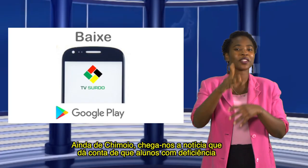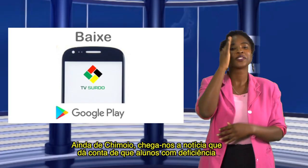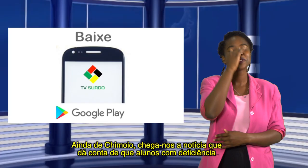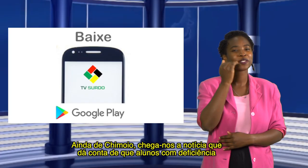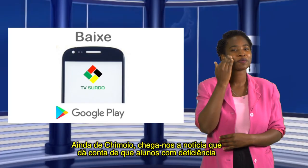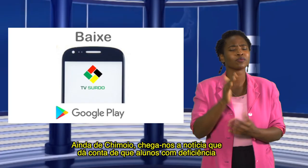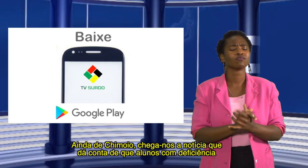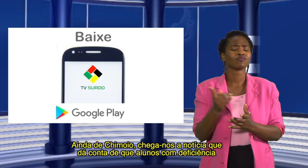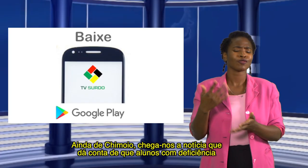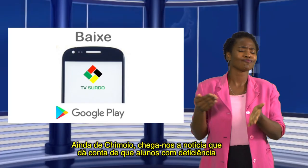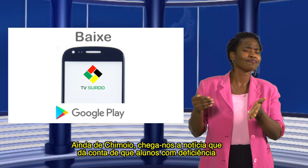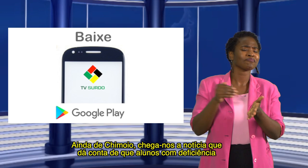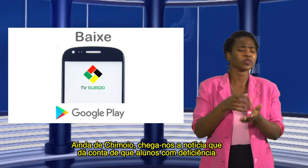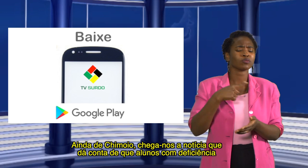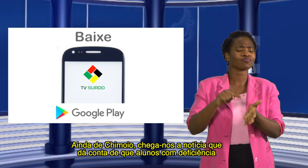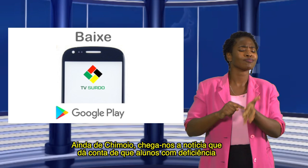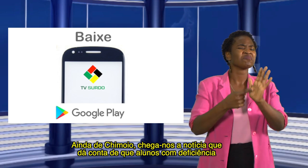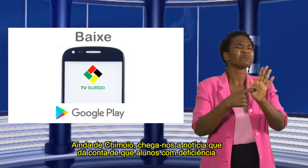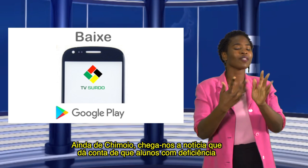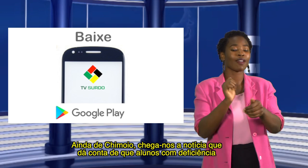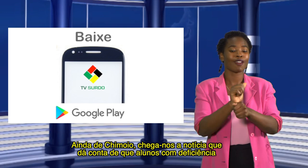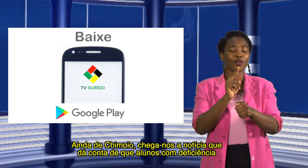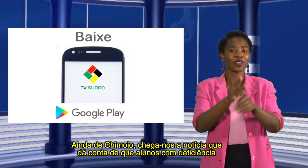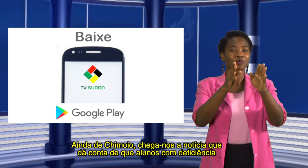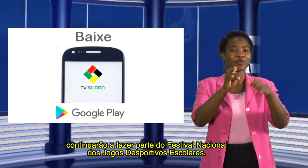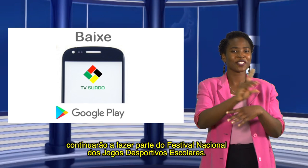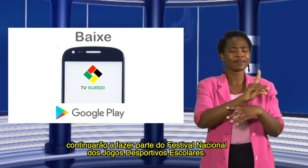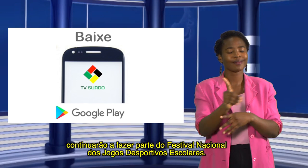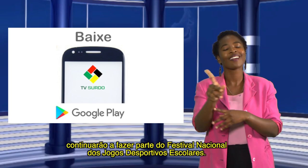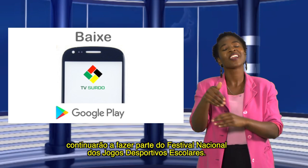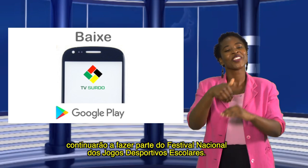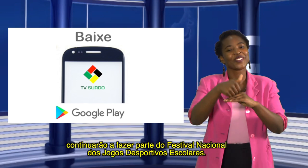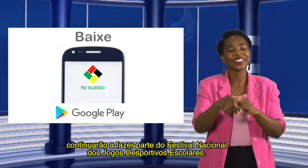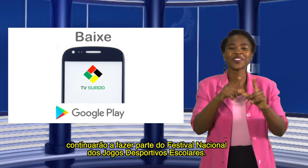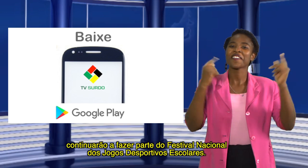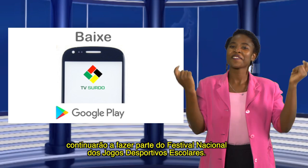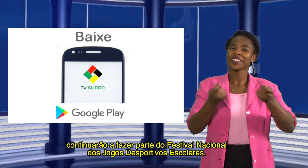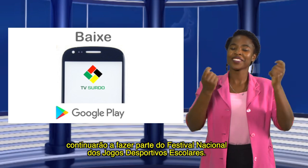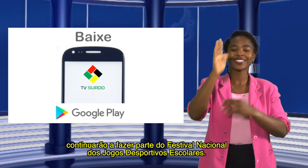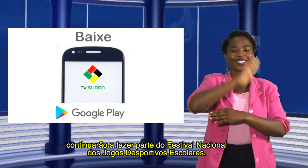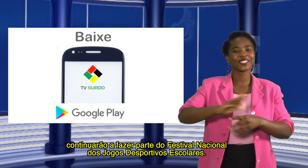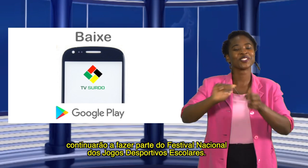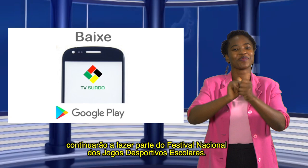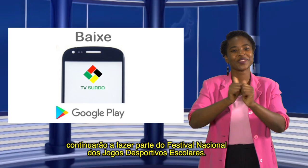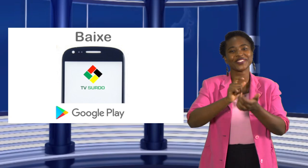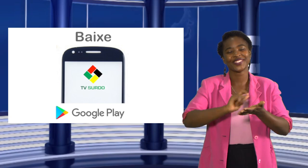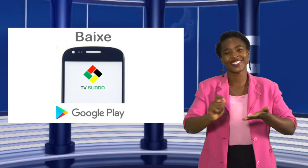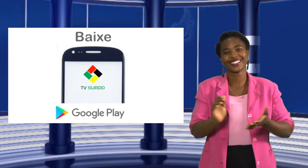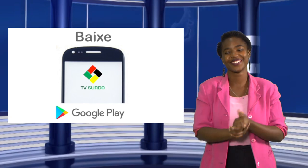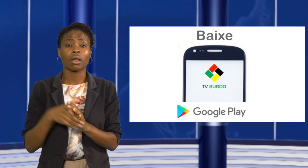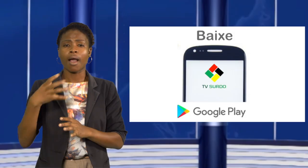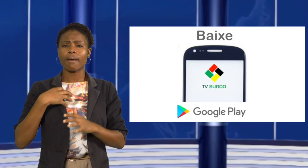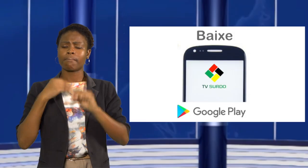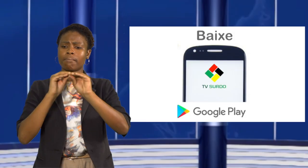Chega-nos a notícia Que dá conta De que os alunos Com deficiência Continuarão a fazer parte Do Festival Nacional Dos Jogos Desportivos